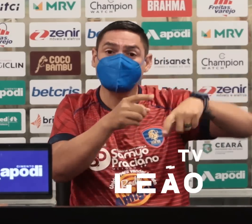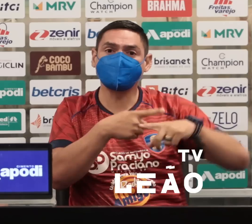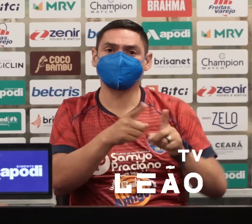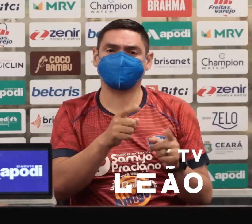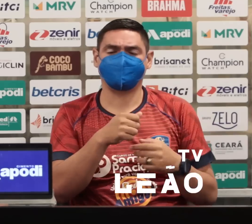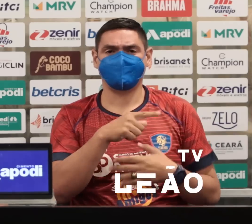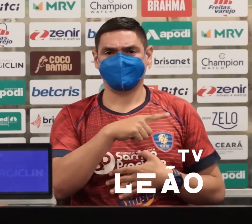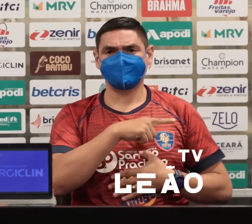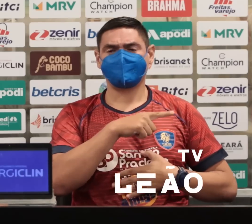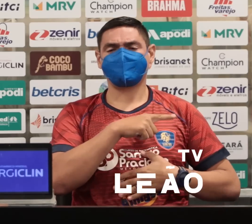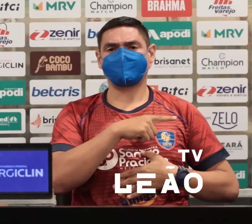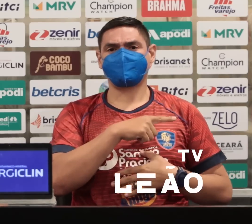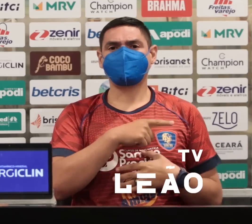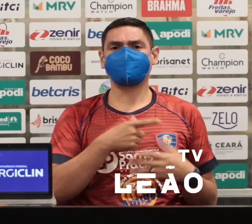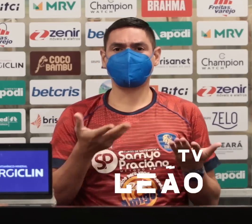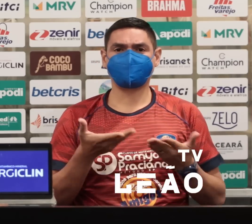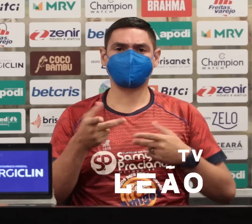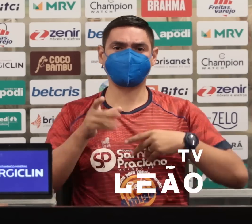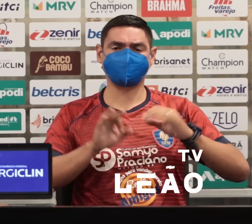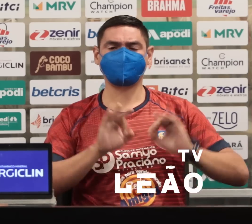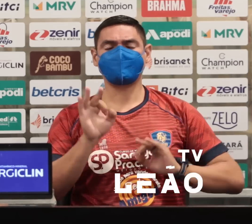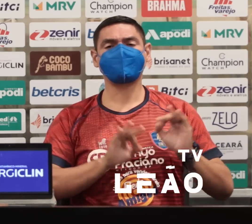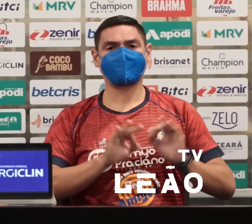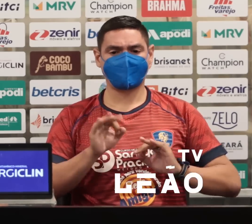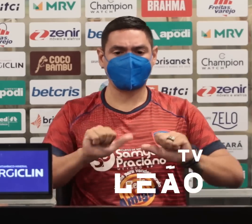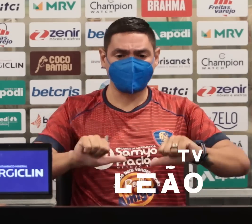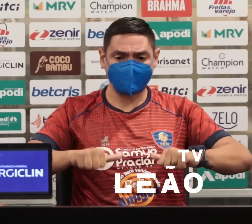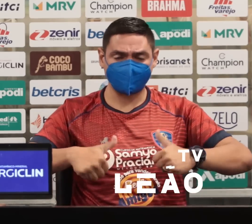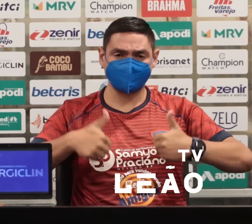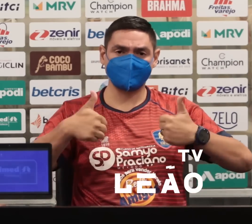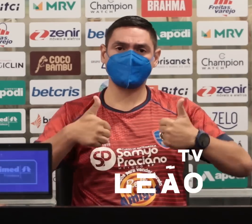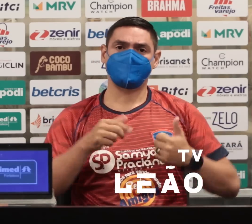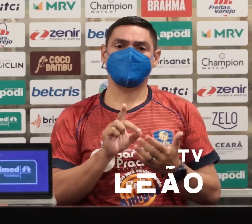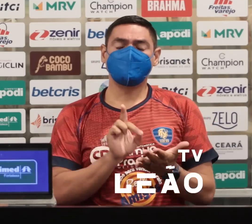Tenemos que producir más, ¿sí?